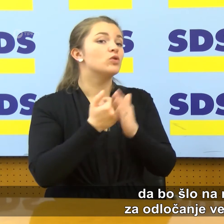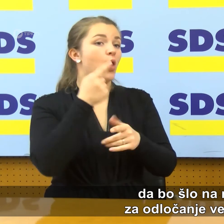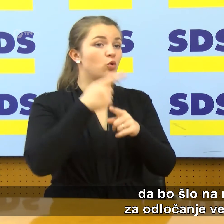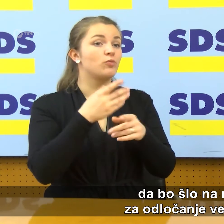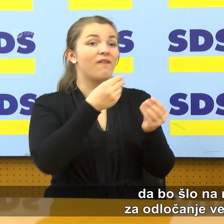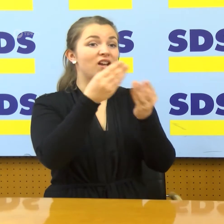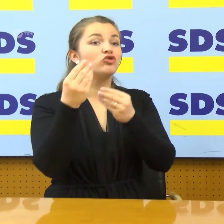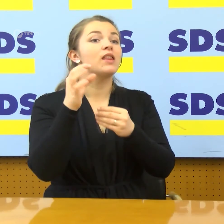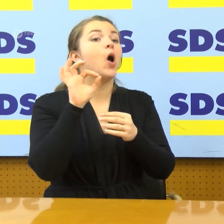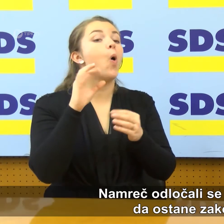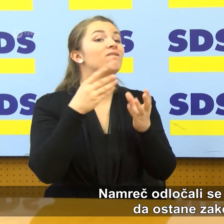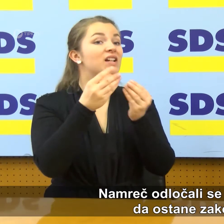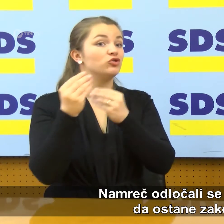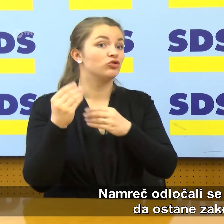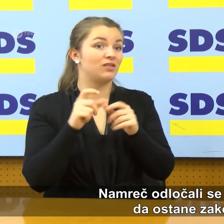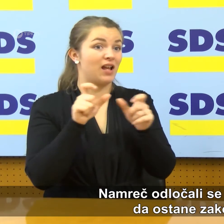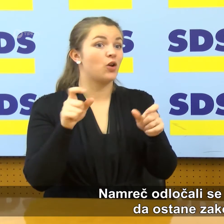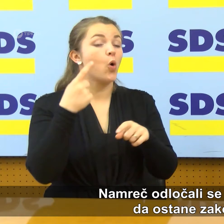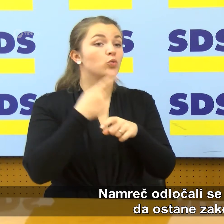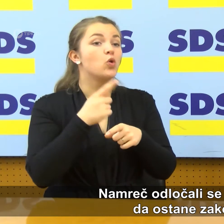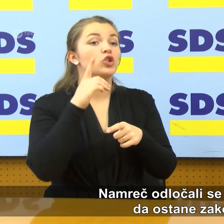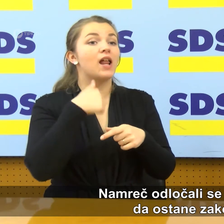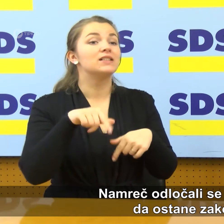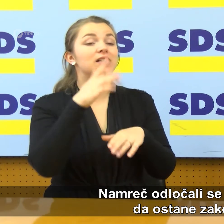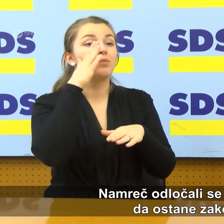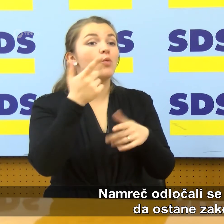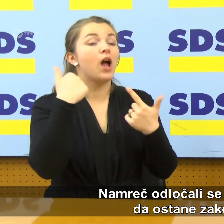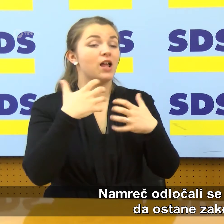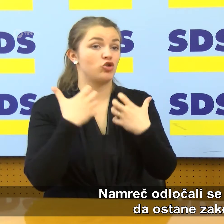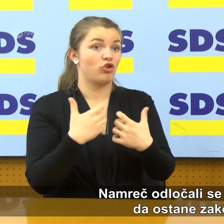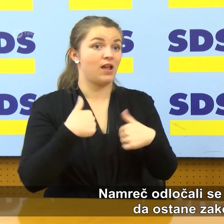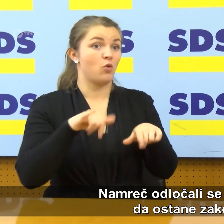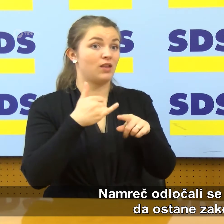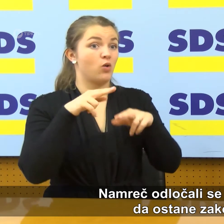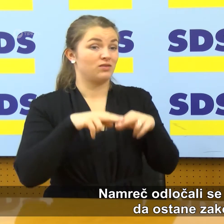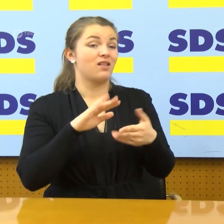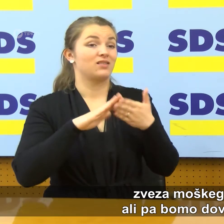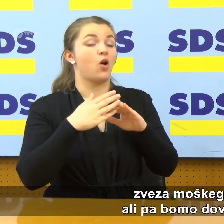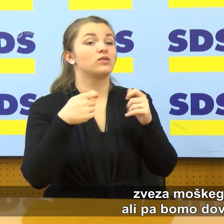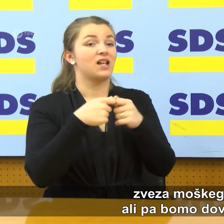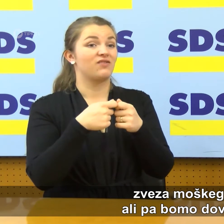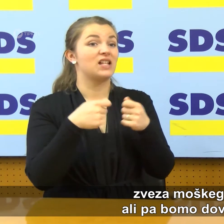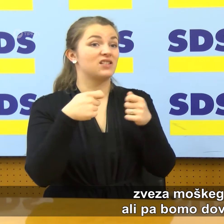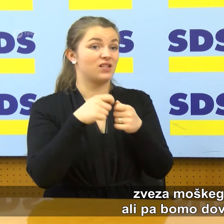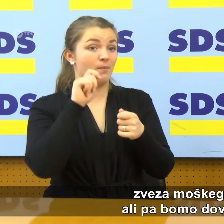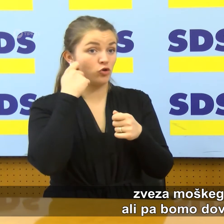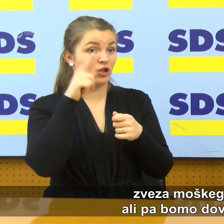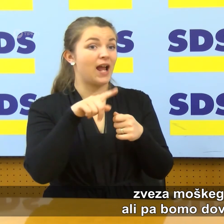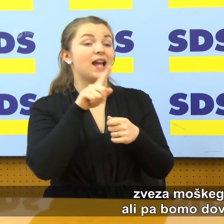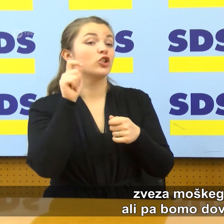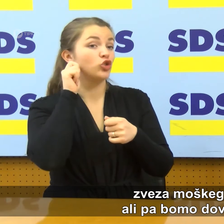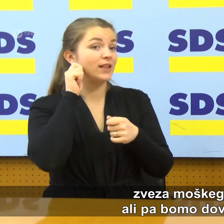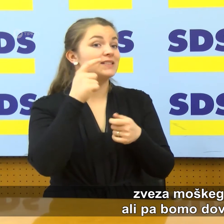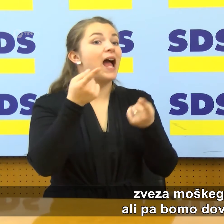odločanje večine v večini. Namreč odločali se bomo, ali želimo, da ostane zakonska zveza, zveza moškega in